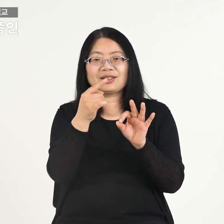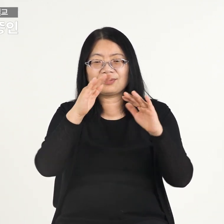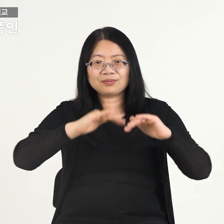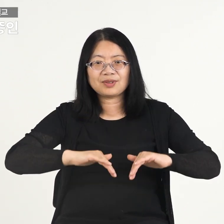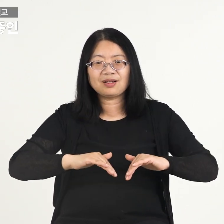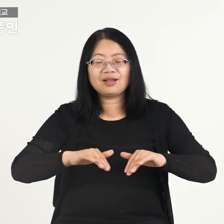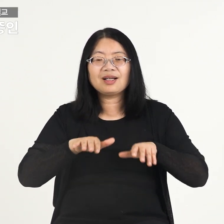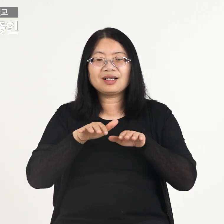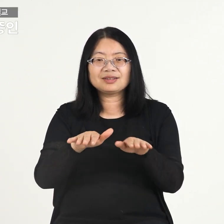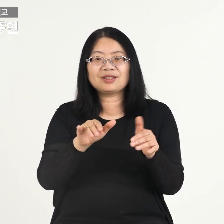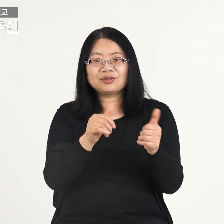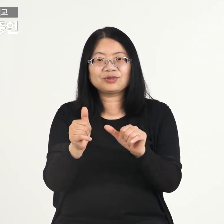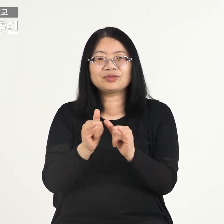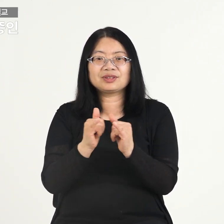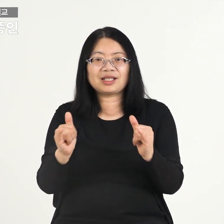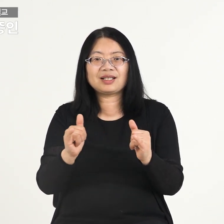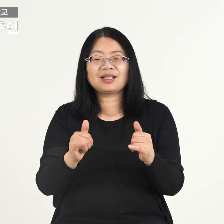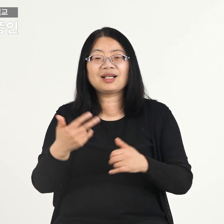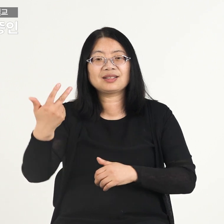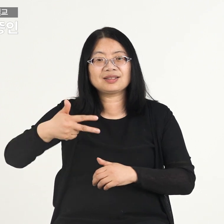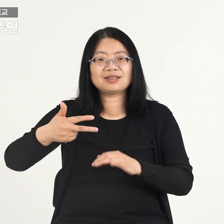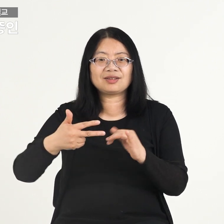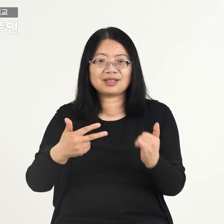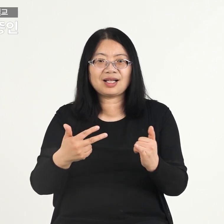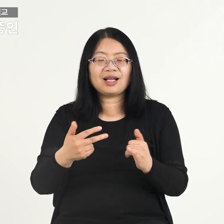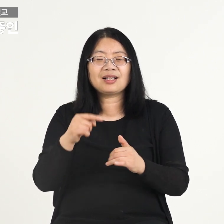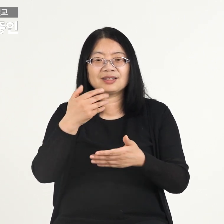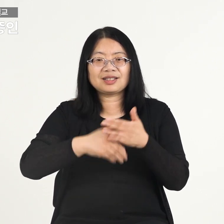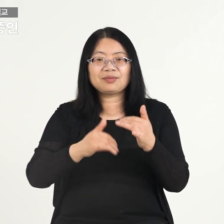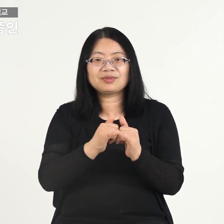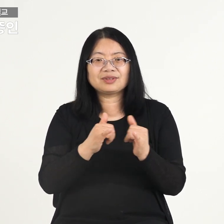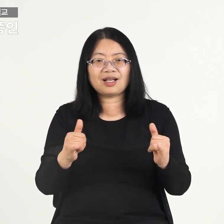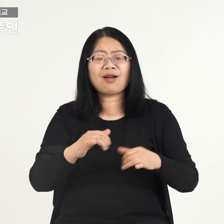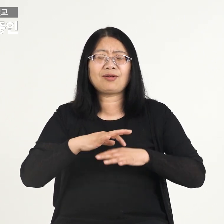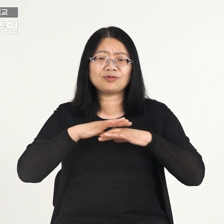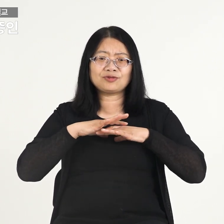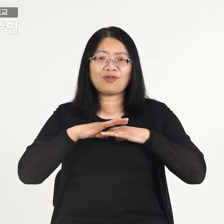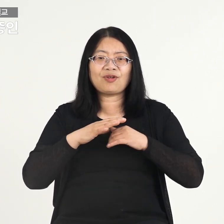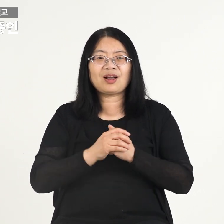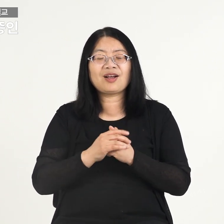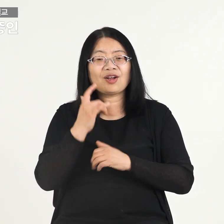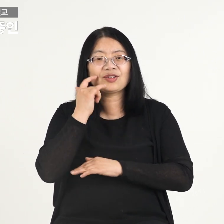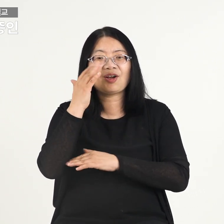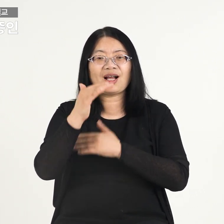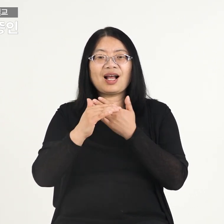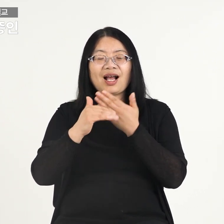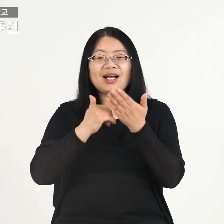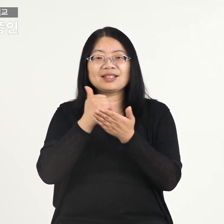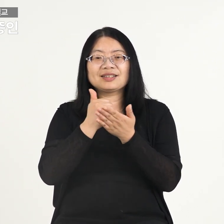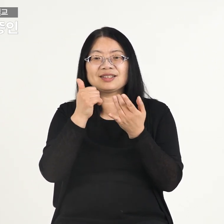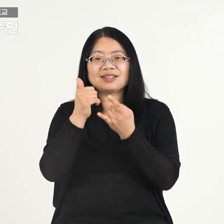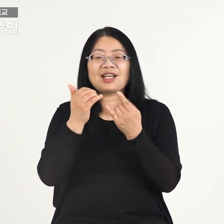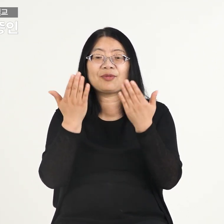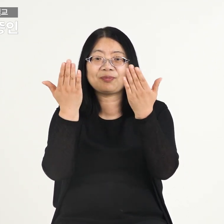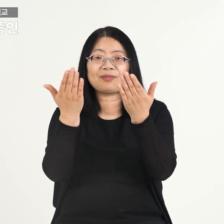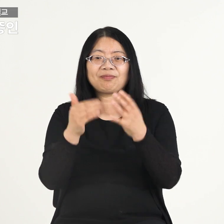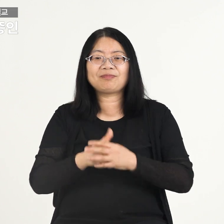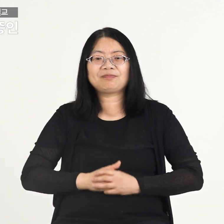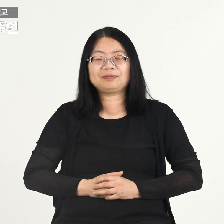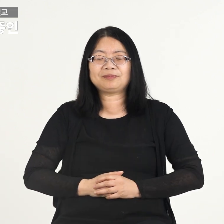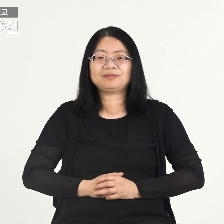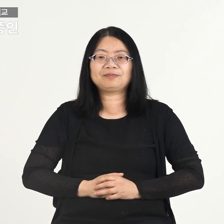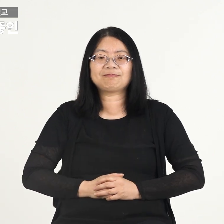무너지고 지진에 죽은 사람이 7천이라. 그 남은 자들이 두려워하여 영광을 하늘의 하나님께